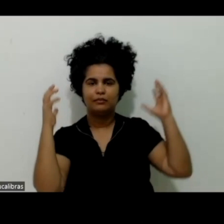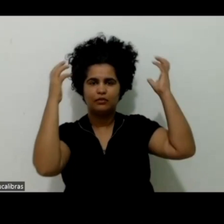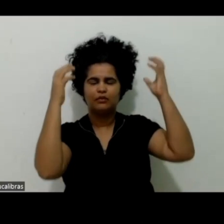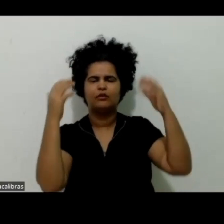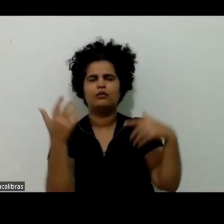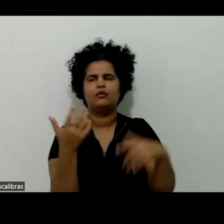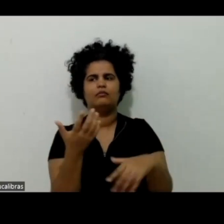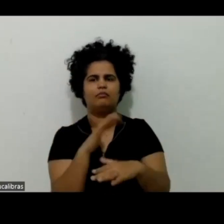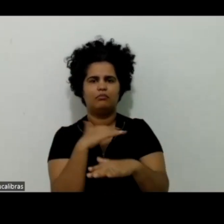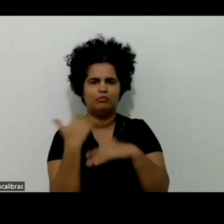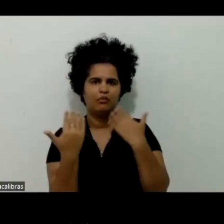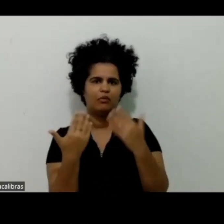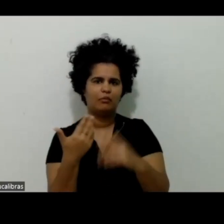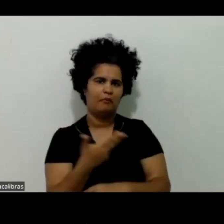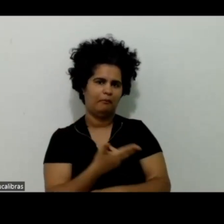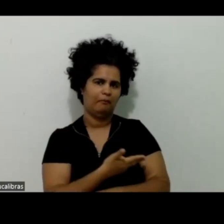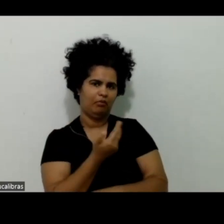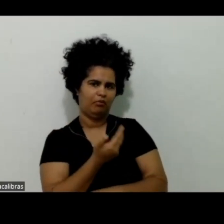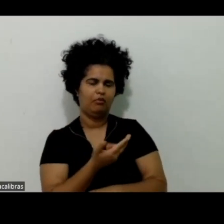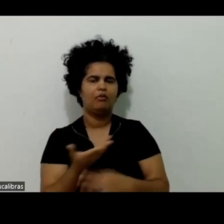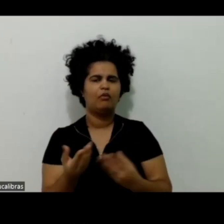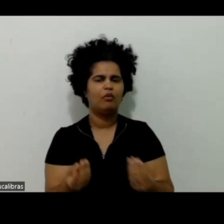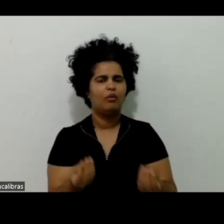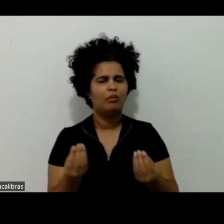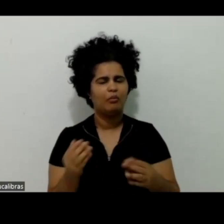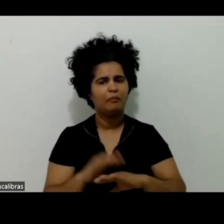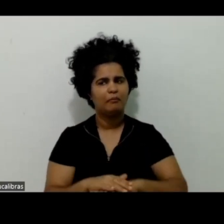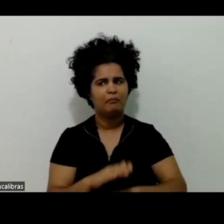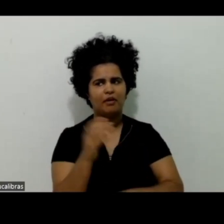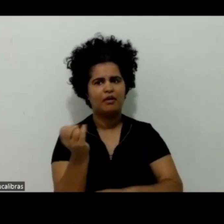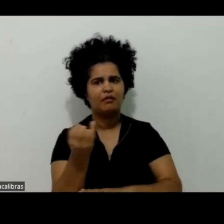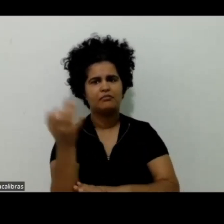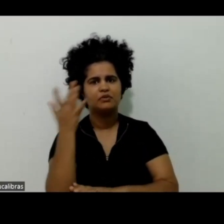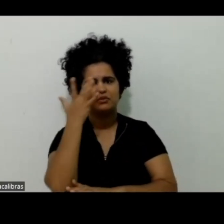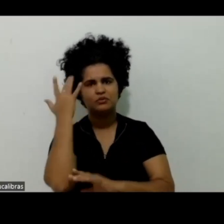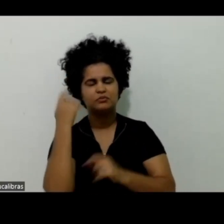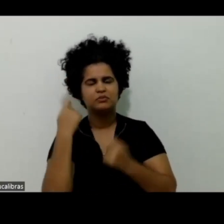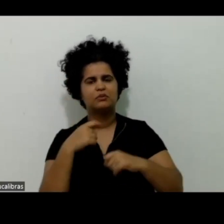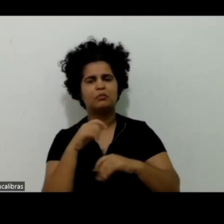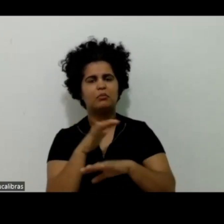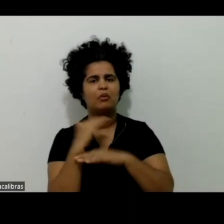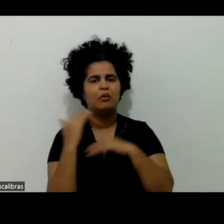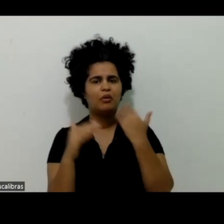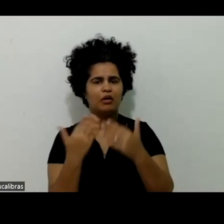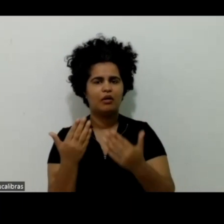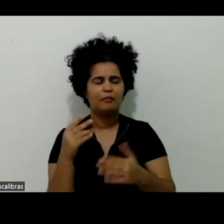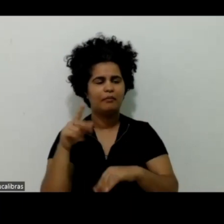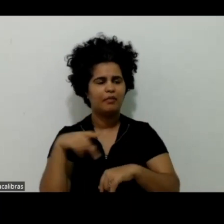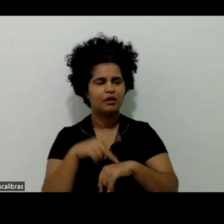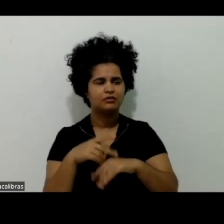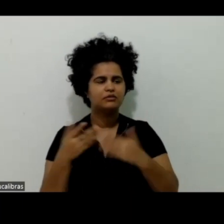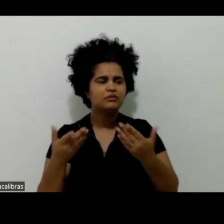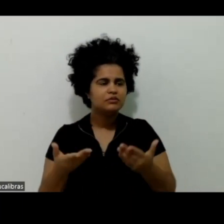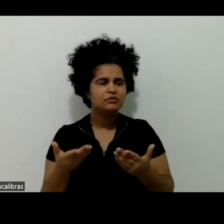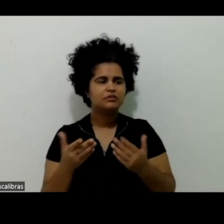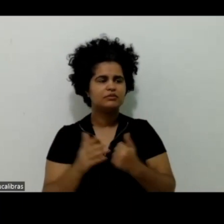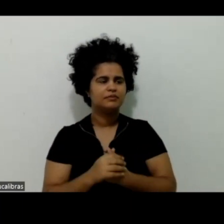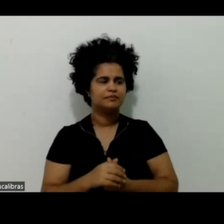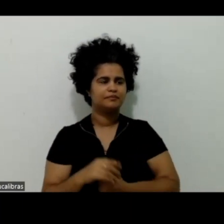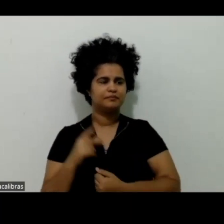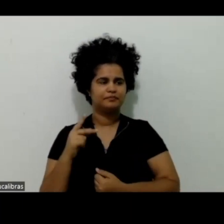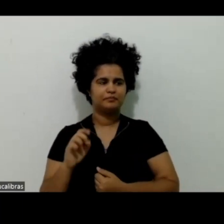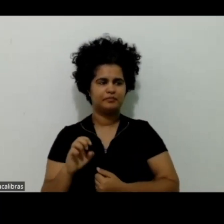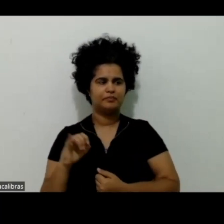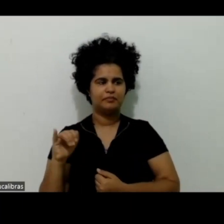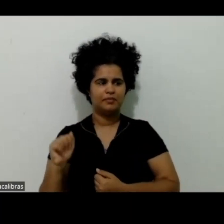falando também, porque a gente vive um genocídio assim deliberado nesse país. O próprio IPEA, né, que é o